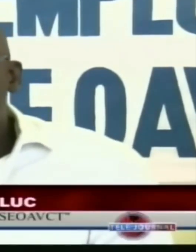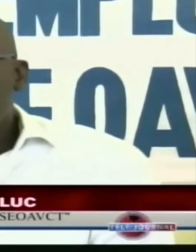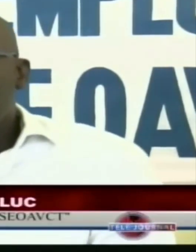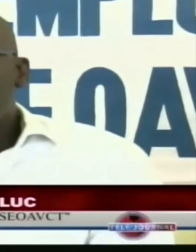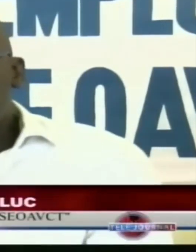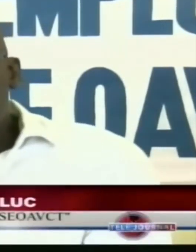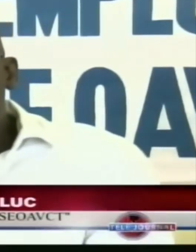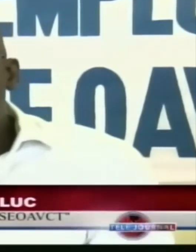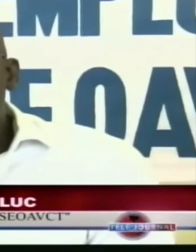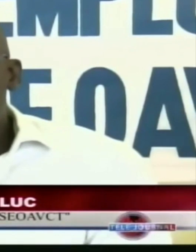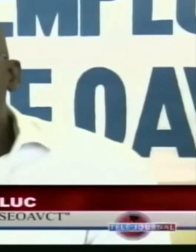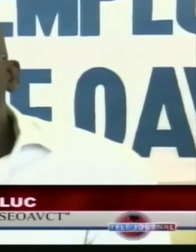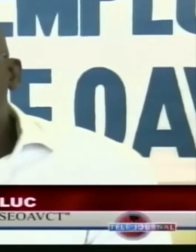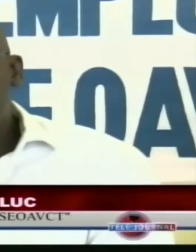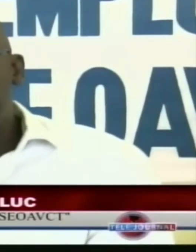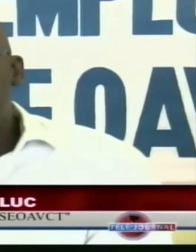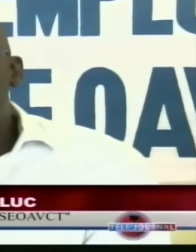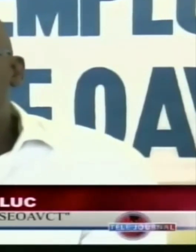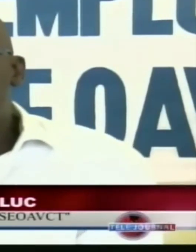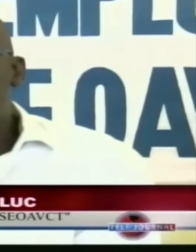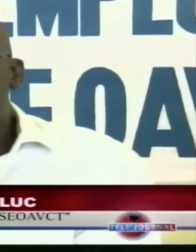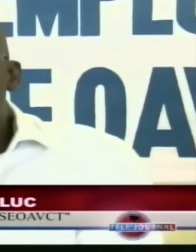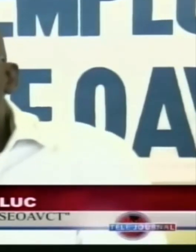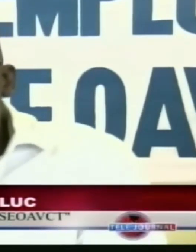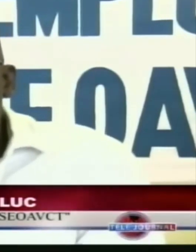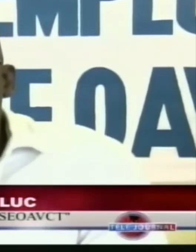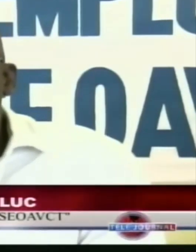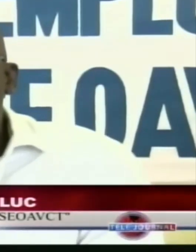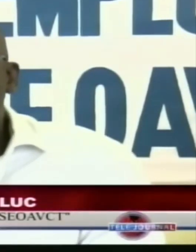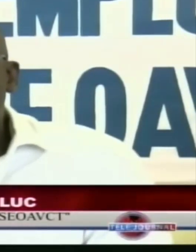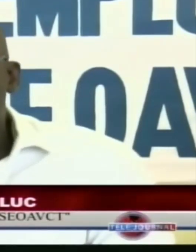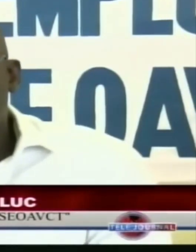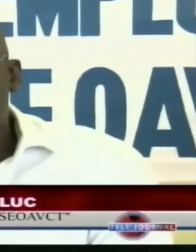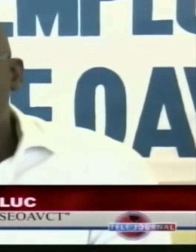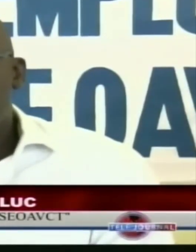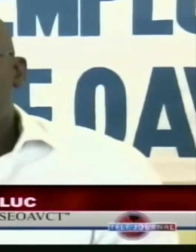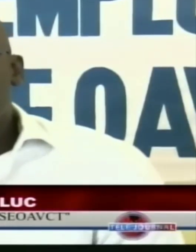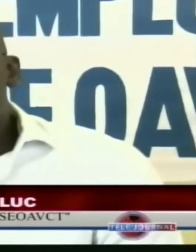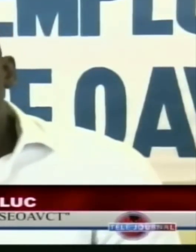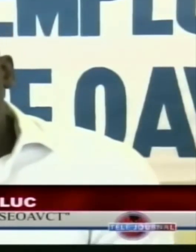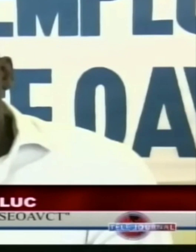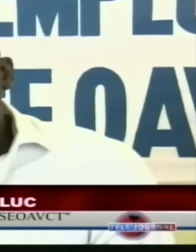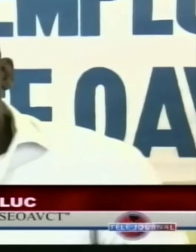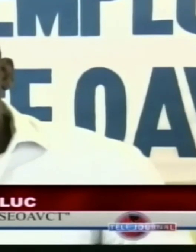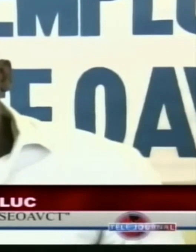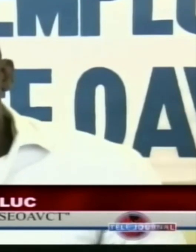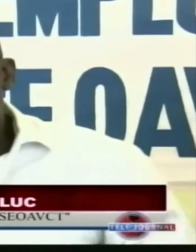coronavirus, nous pensons à l'administration ça tout, les gagnants ont. Projet qui s'est guichet chauffeur que nous